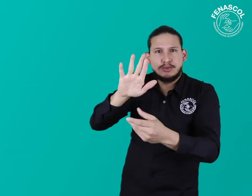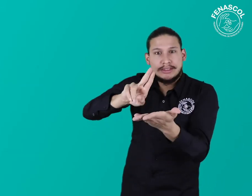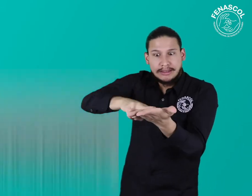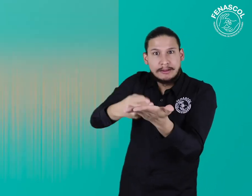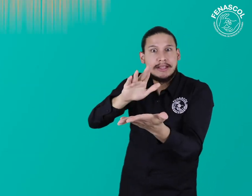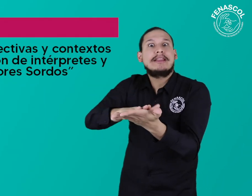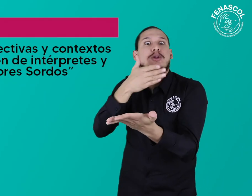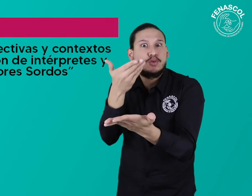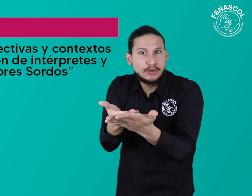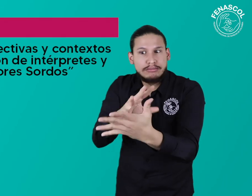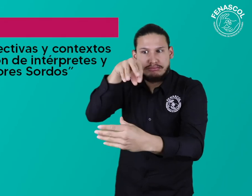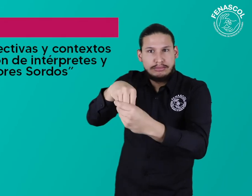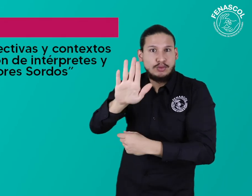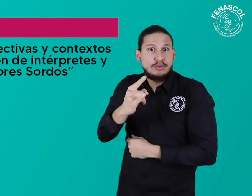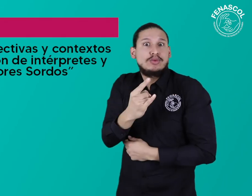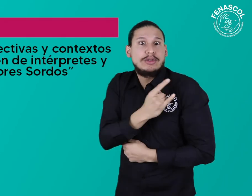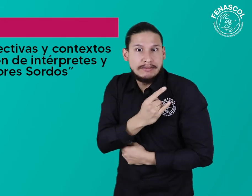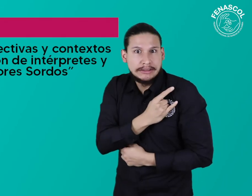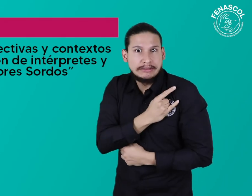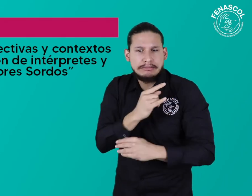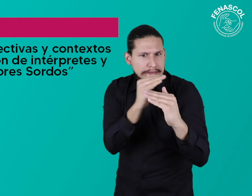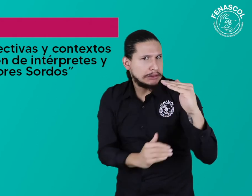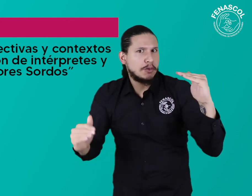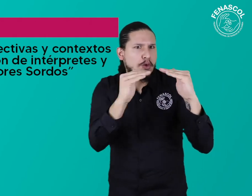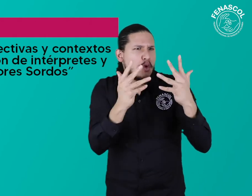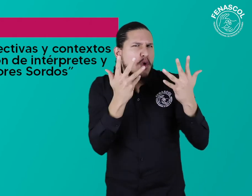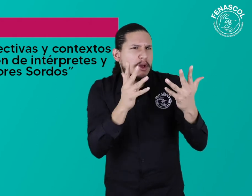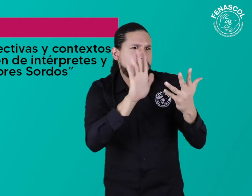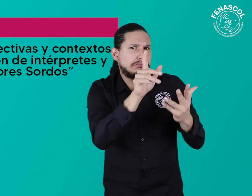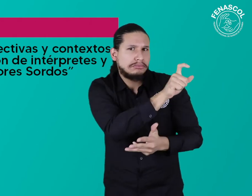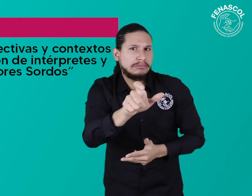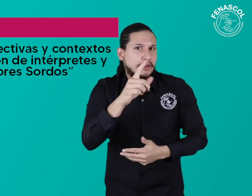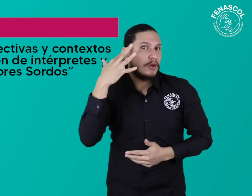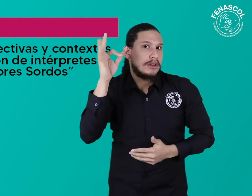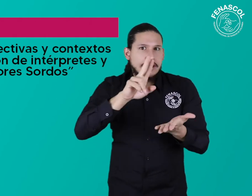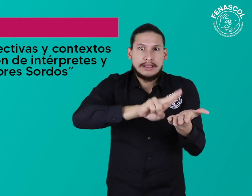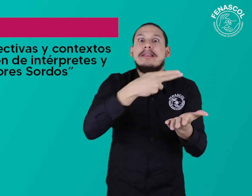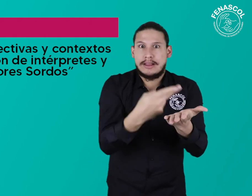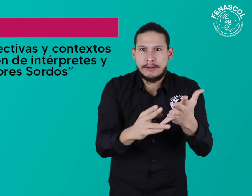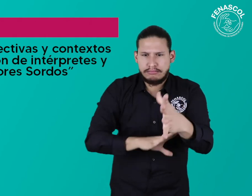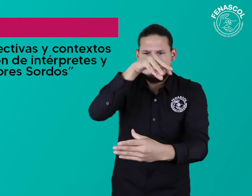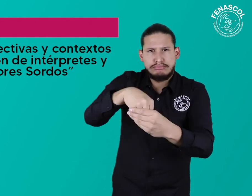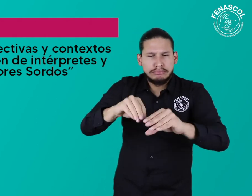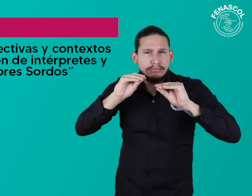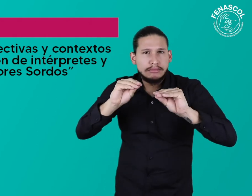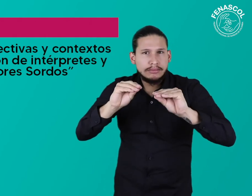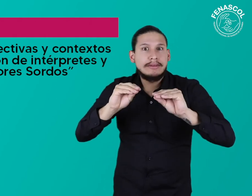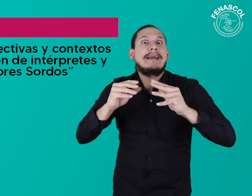sordos en las universidades, accediendo a los mismos programas de los intérpretes oyentes. Por ello, queremos hablar sobre